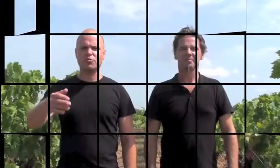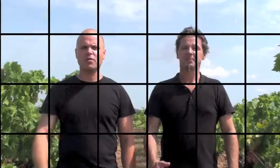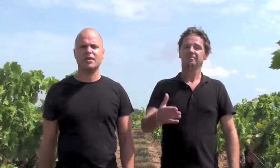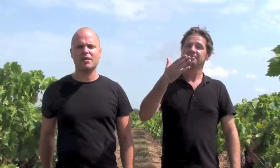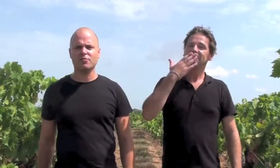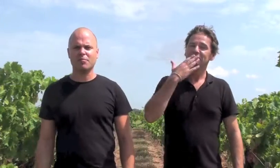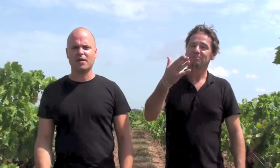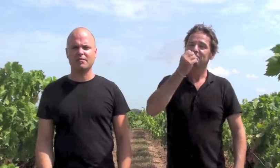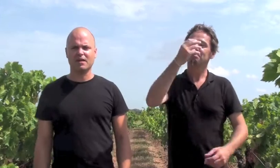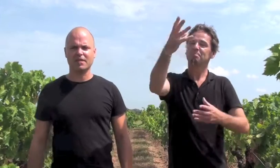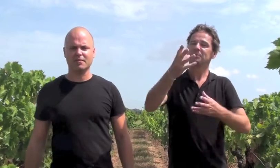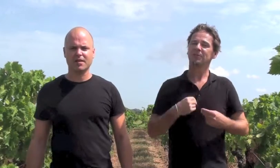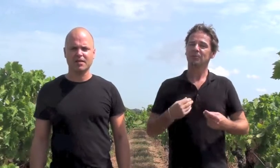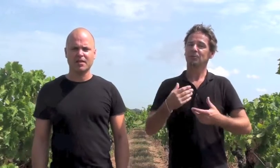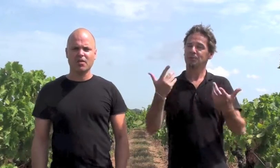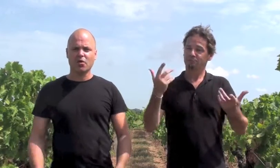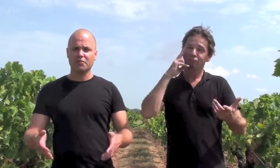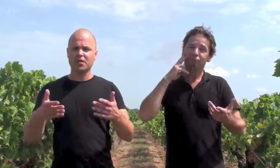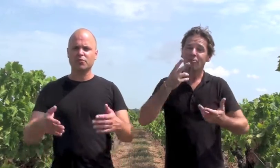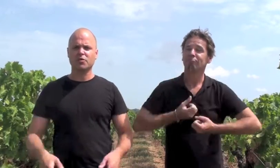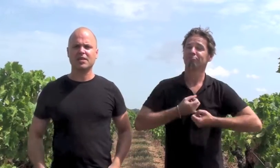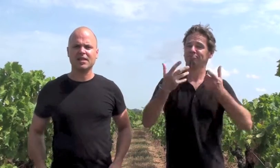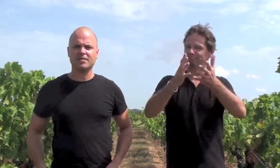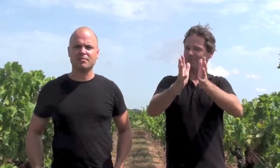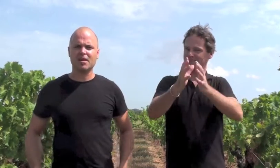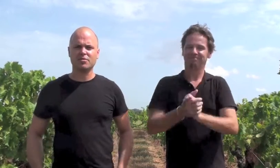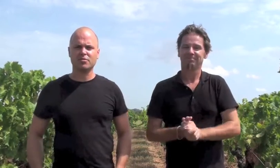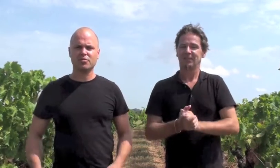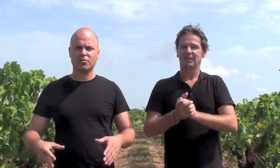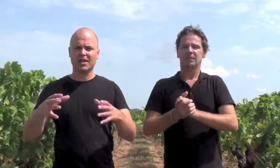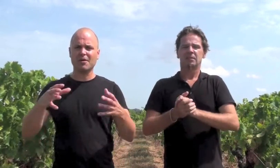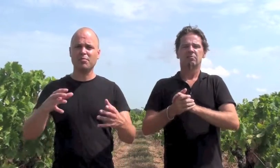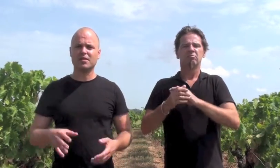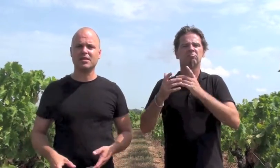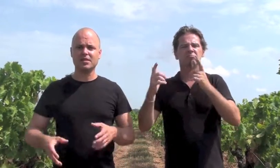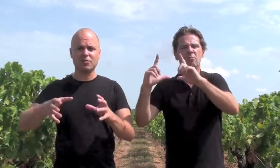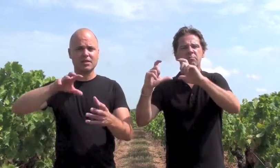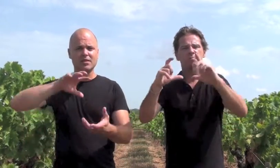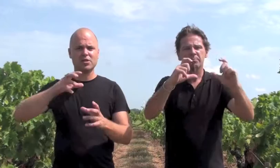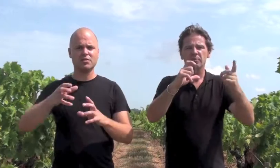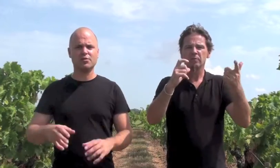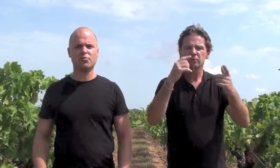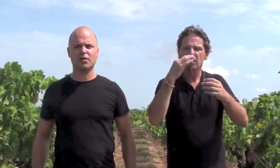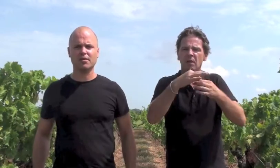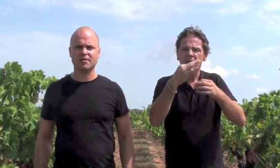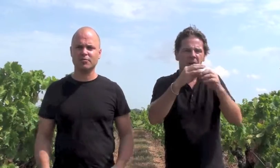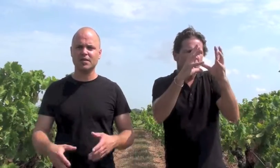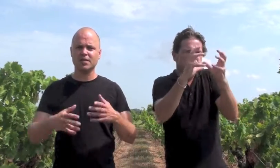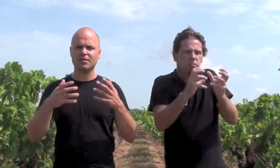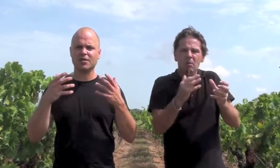Bonjour et bienvenue à Parler Vin avec les mains. On vient de vous montrer des images de grappes qui sont en train de changer de couleur. Ça veut dire qu'ils sont en